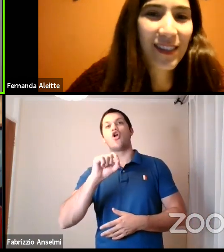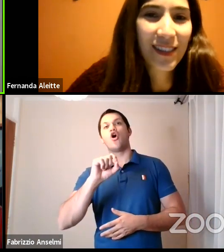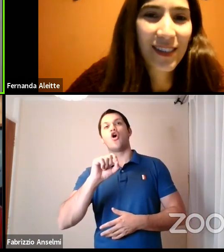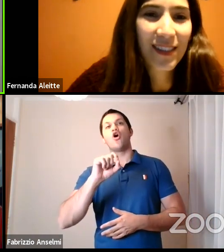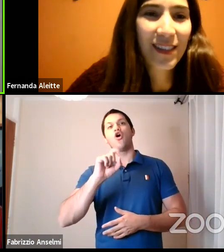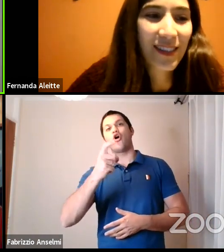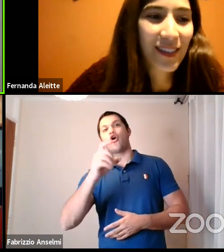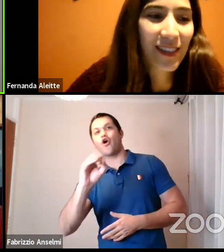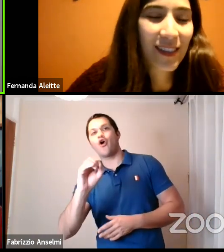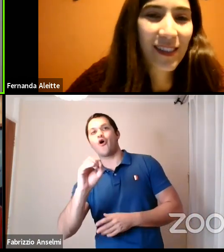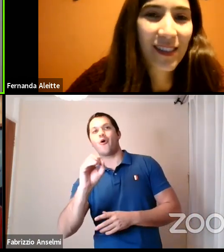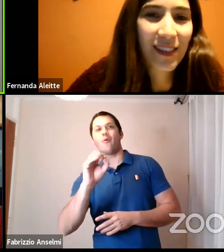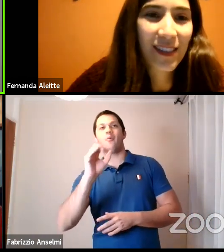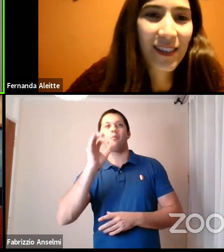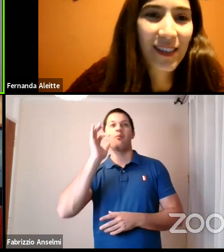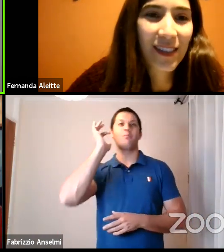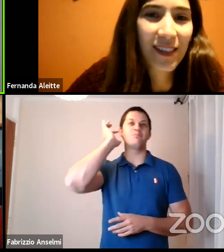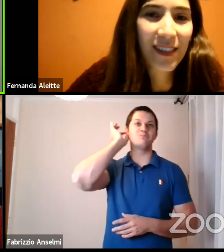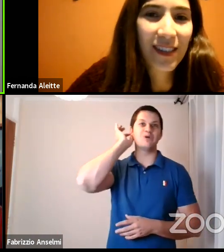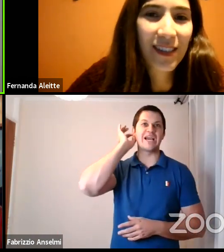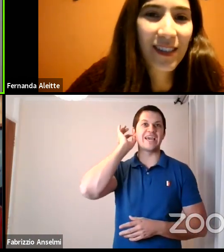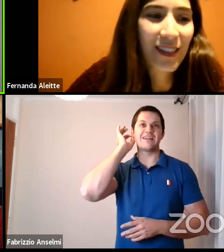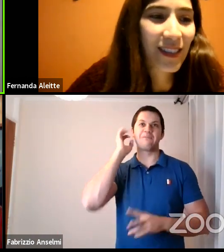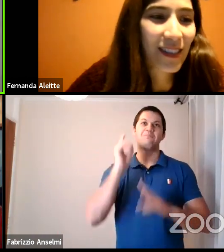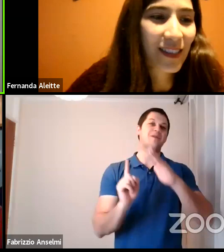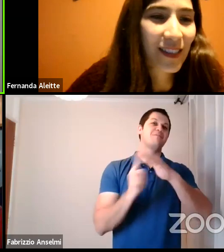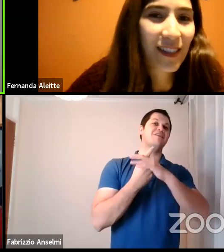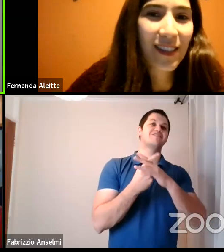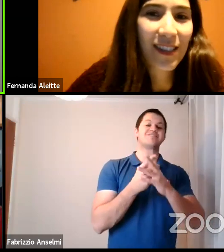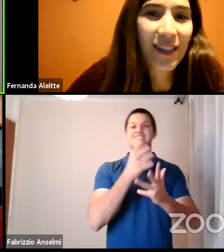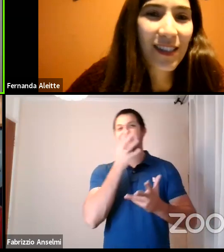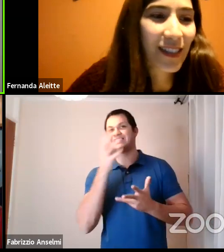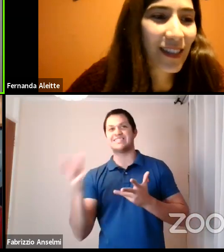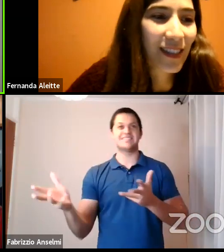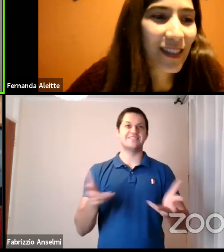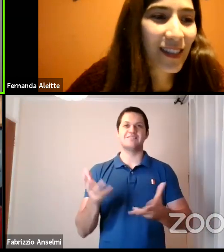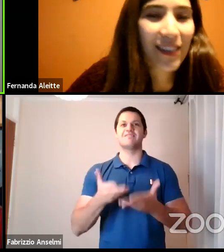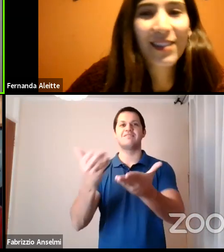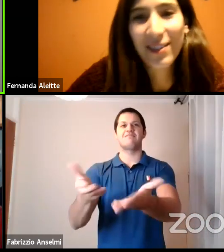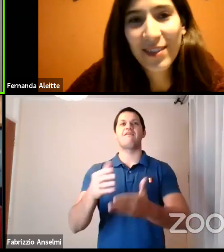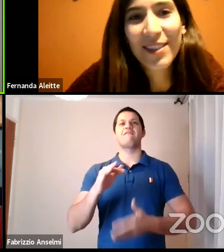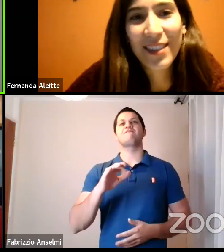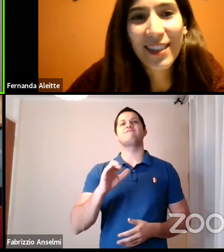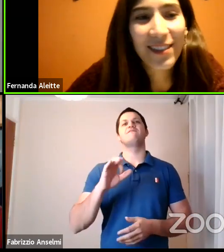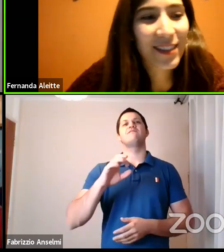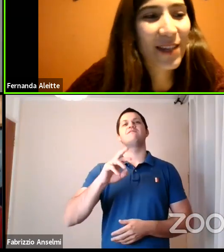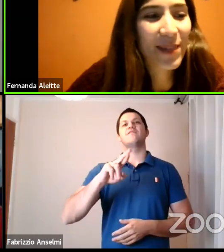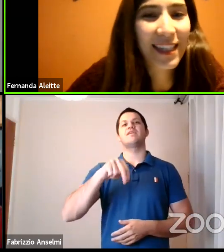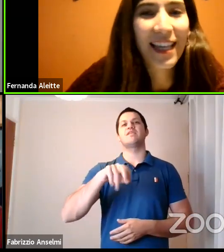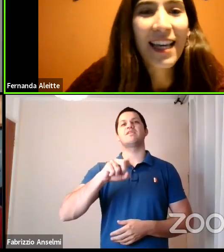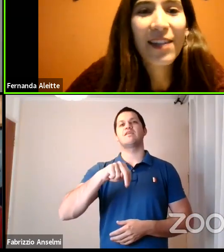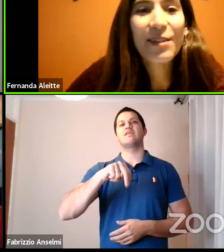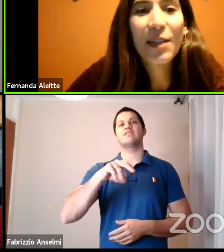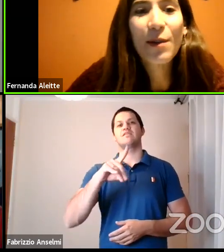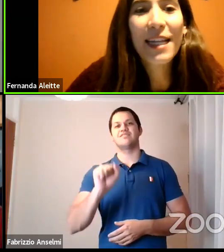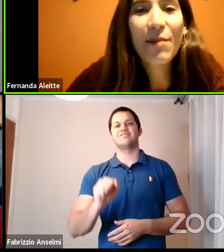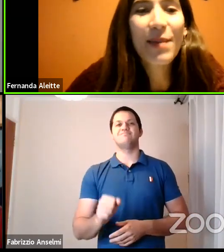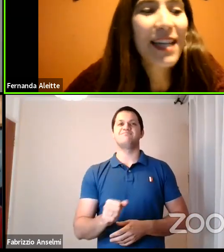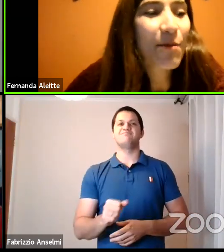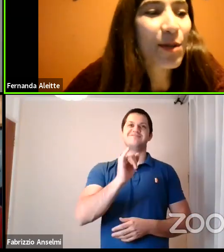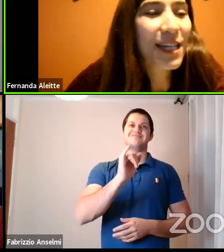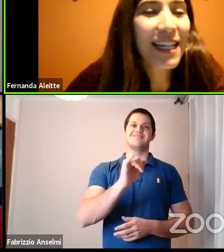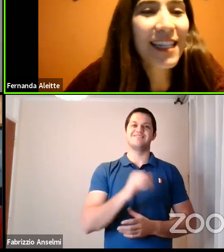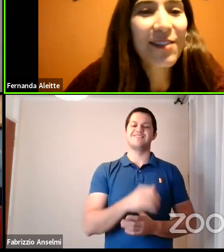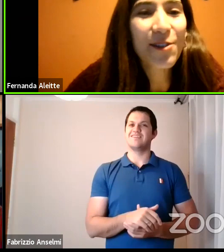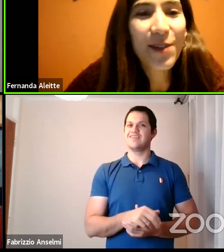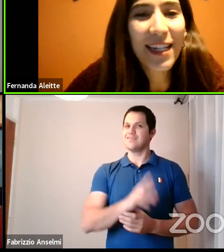confusión? Yo creo que ahí te entregan ahí el balón, Fernanda, para seguir trabajando en adelante sobre esto. Sí, totalmente. Quiero saludar